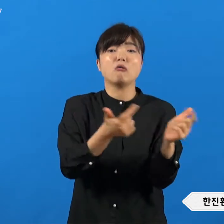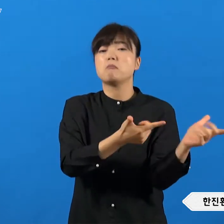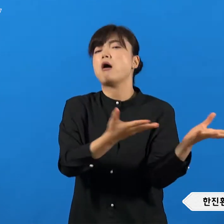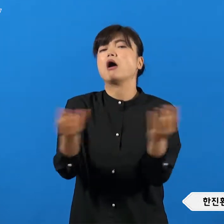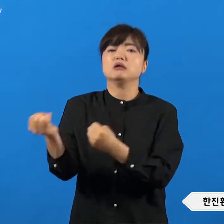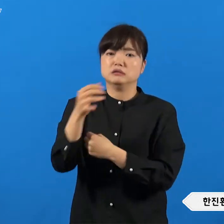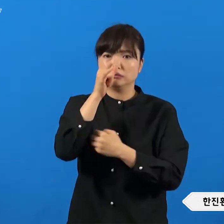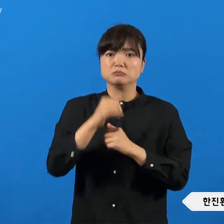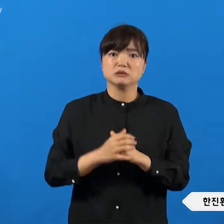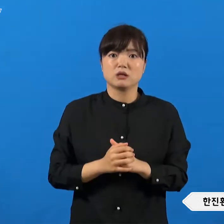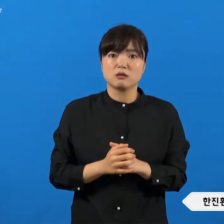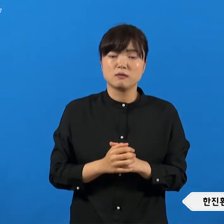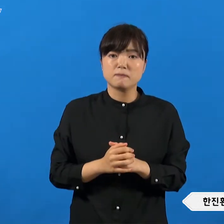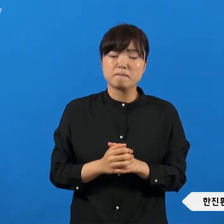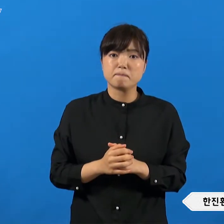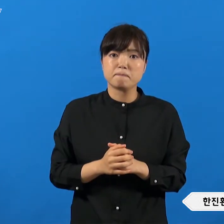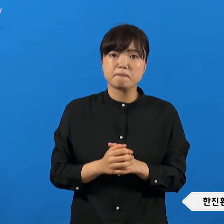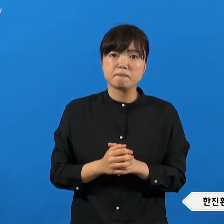얼마나 많은지 모릅니다.